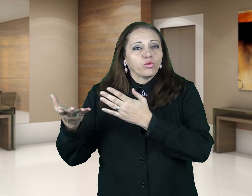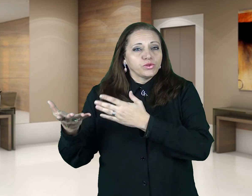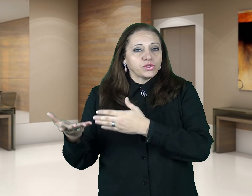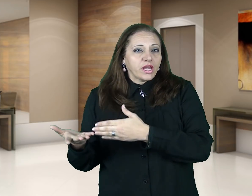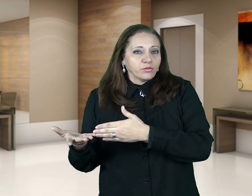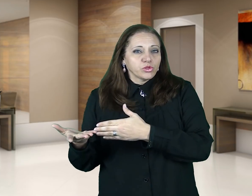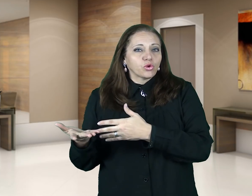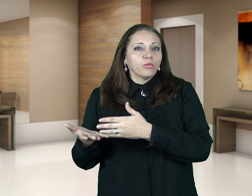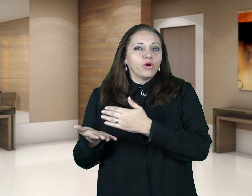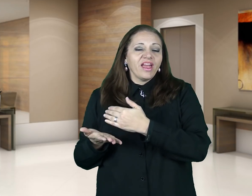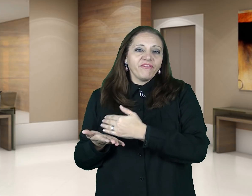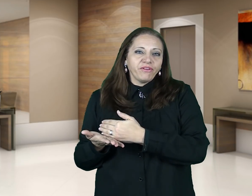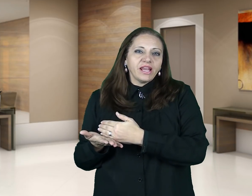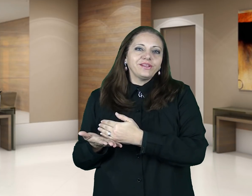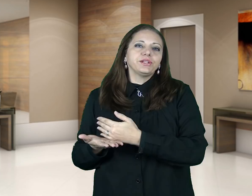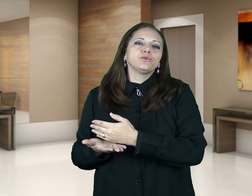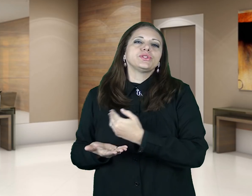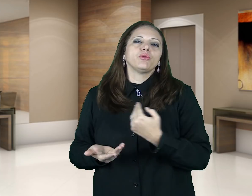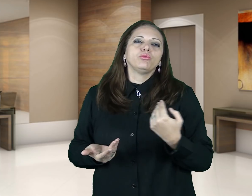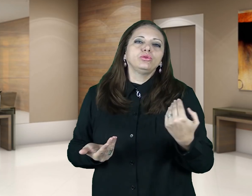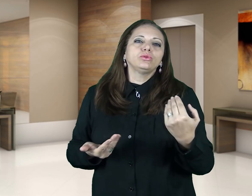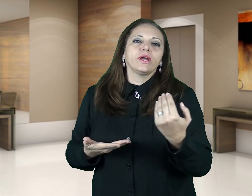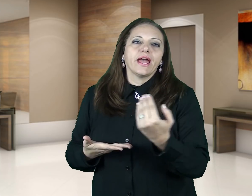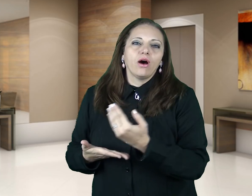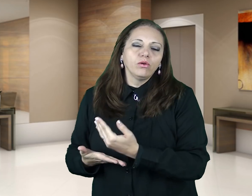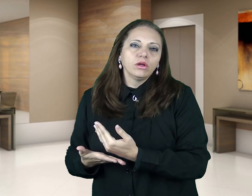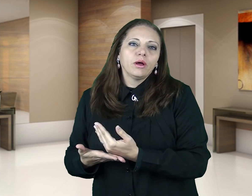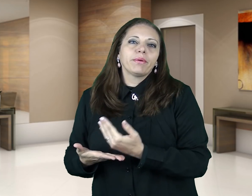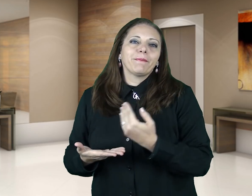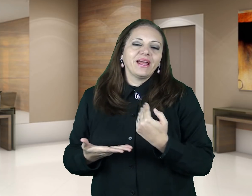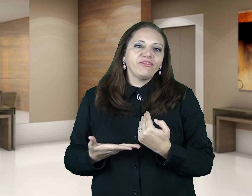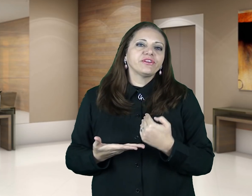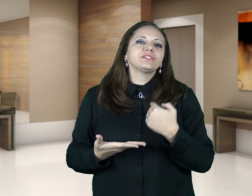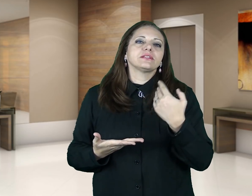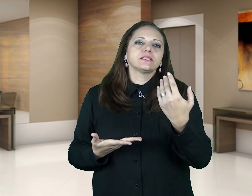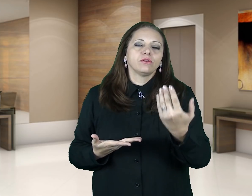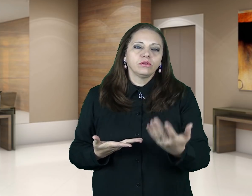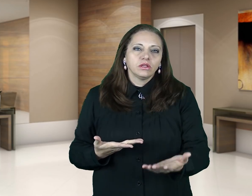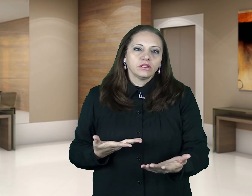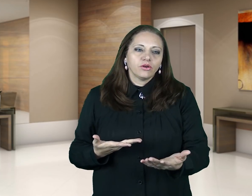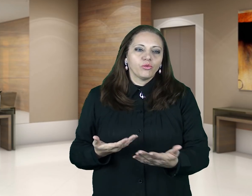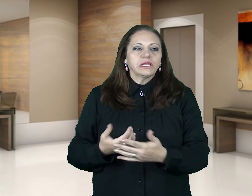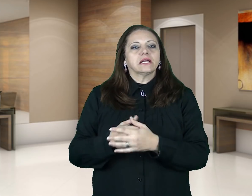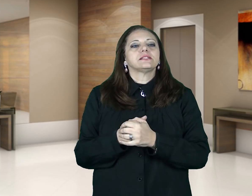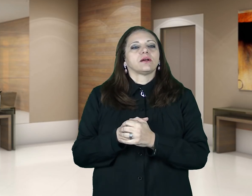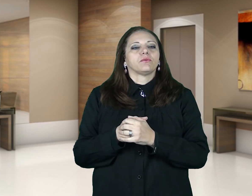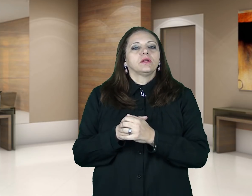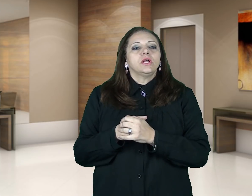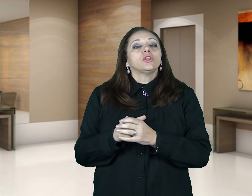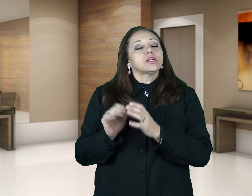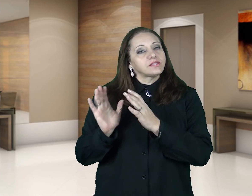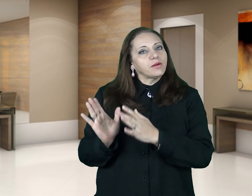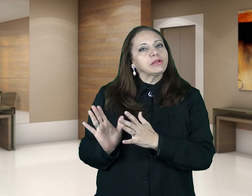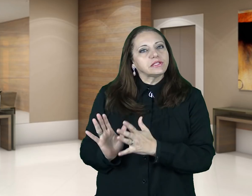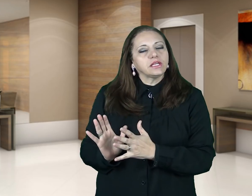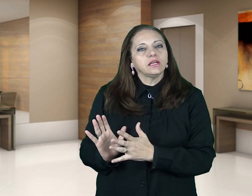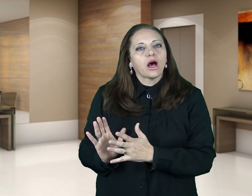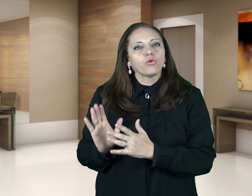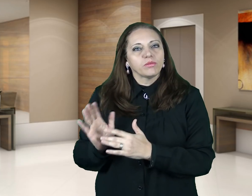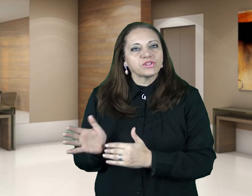alguns termos como referência do seu mundo real para manifestação da comunicação. Nós temos sim algumas